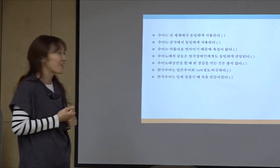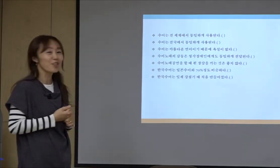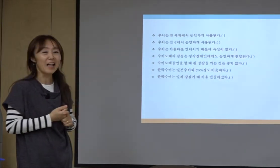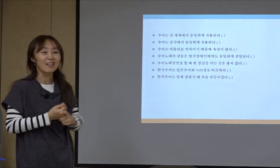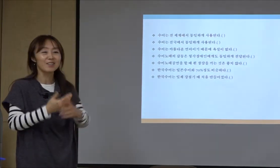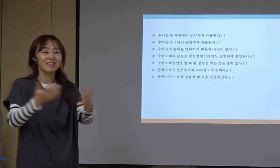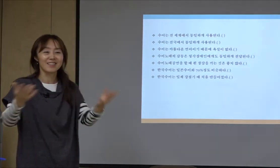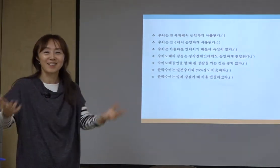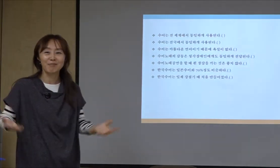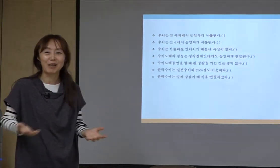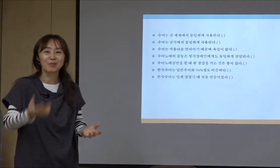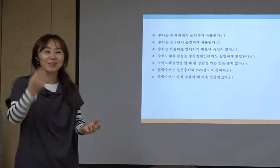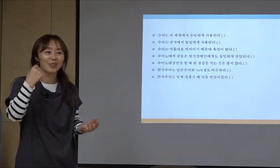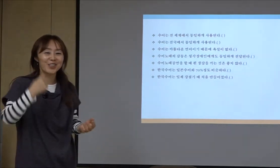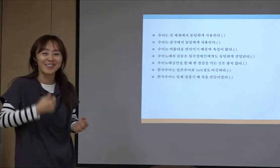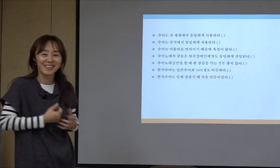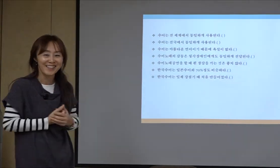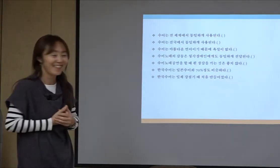나중에 다 알려드릴게요.